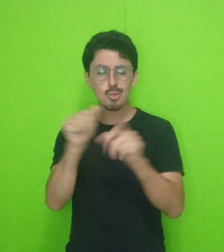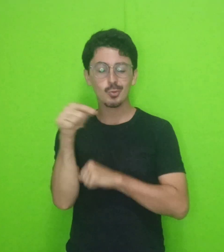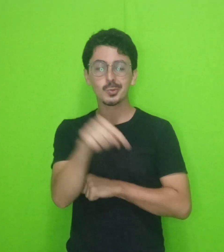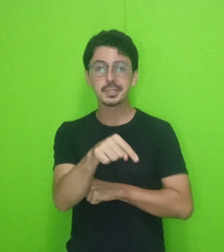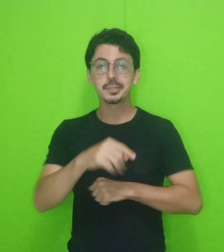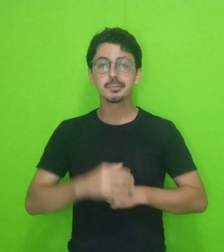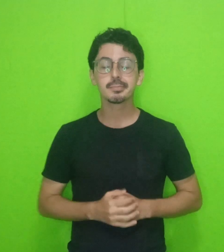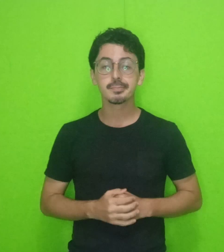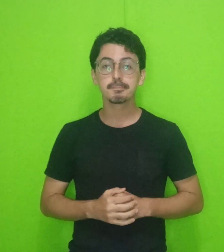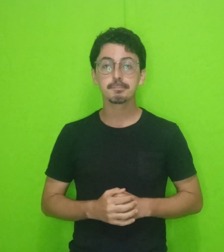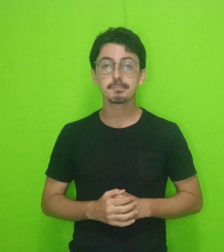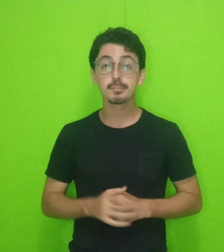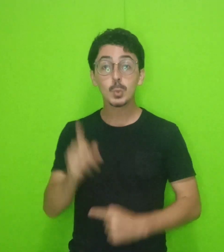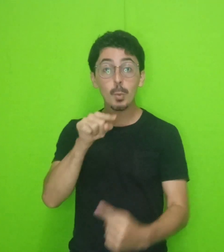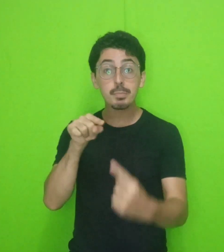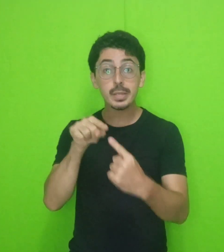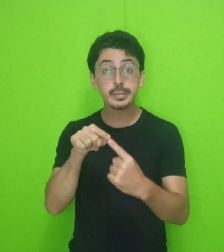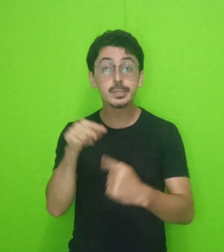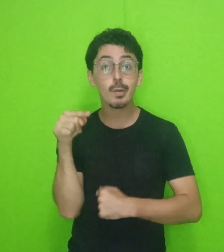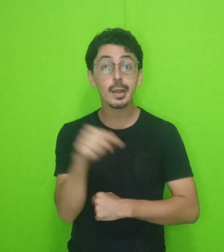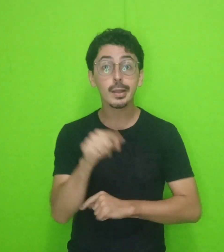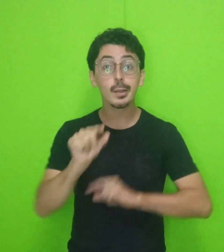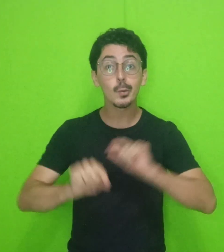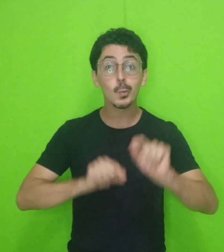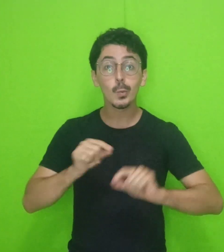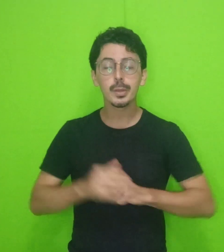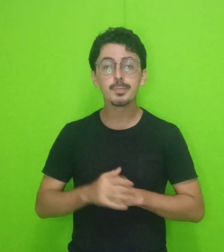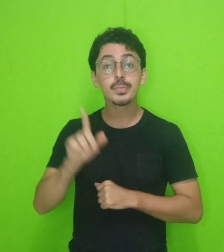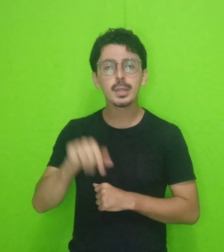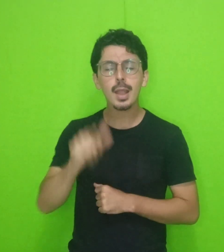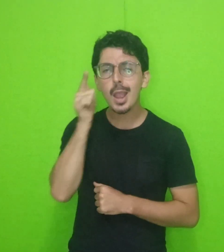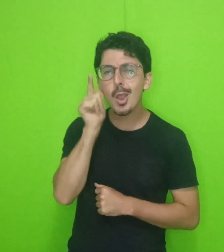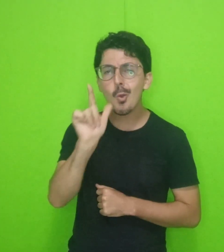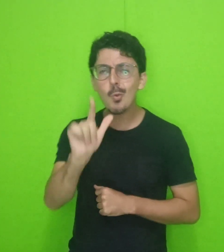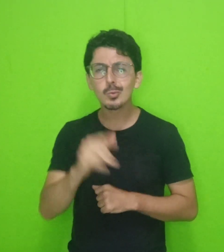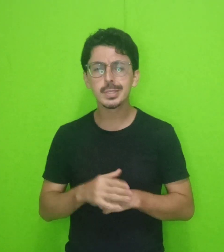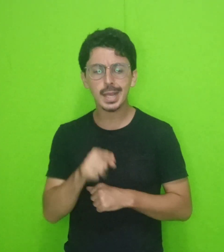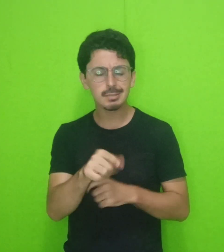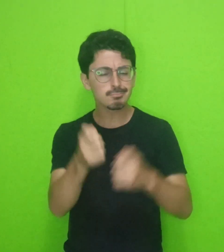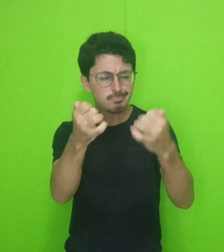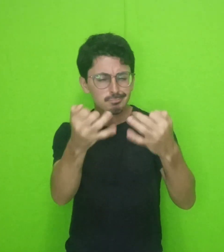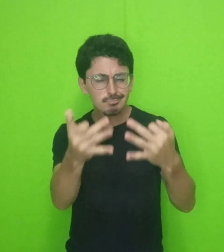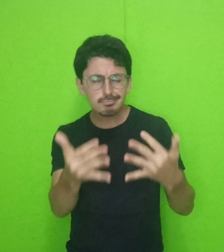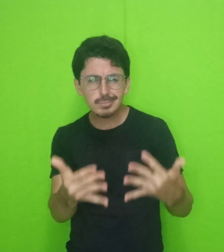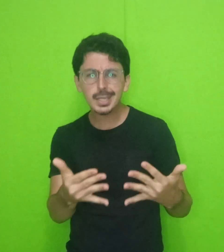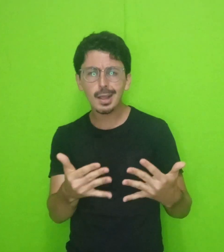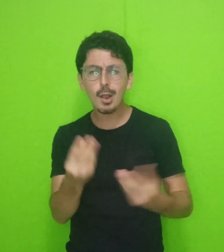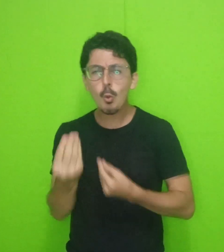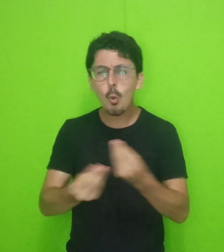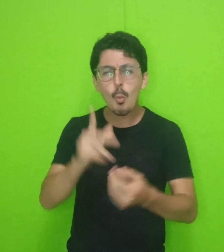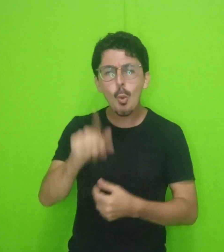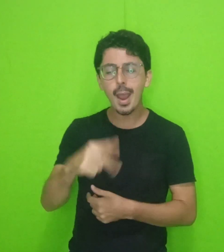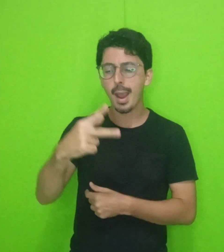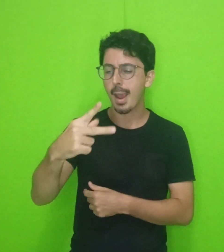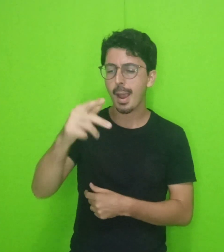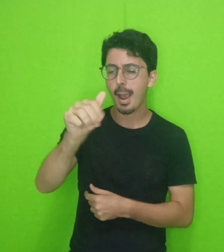O objetivo era obter uma descrição sobre padrões de vocabulário e